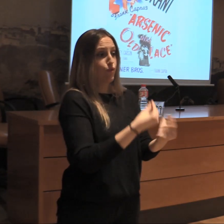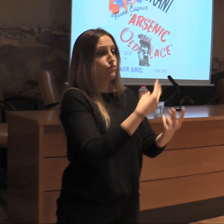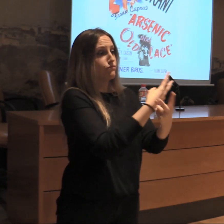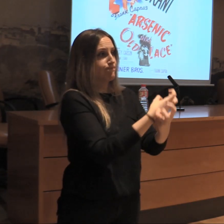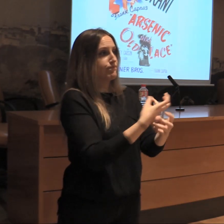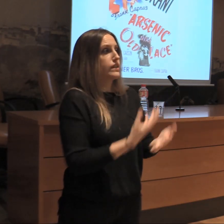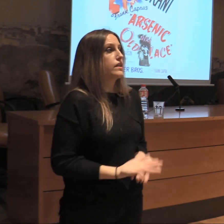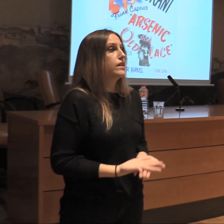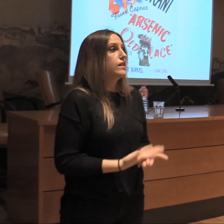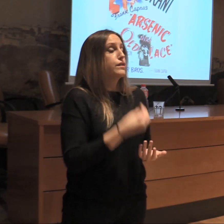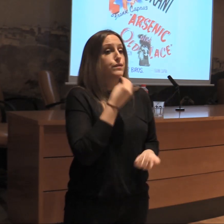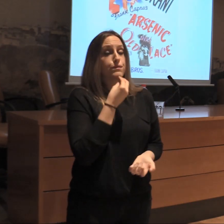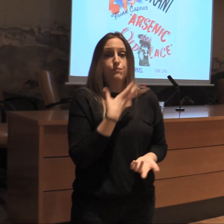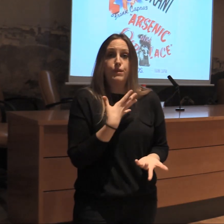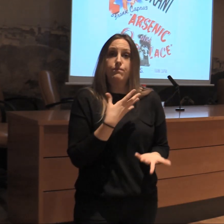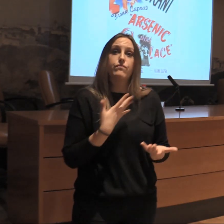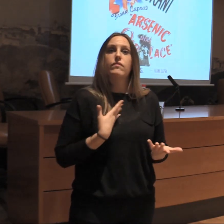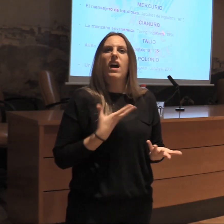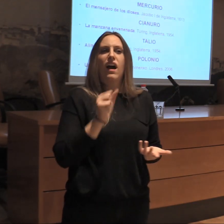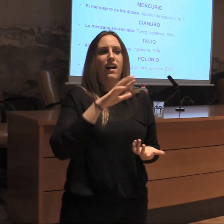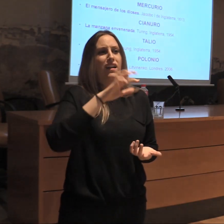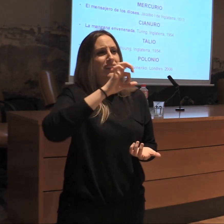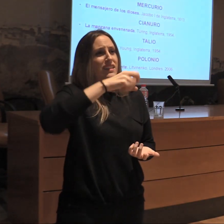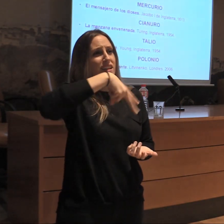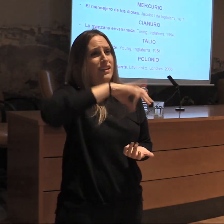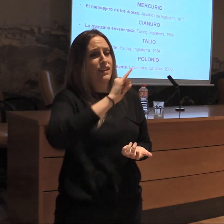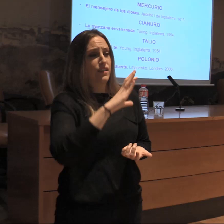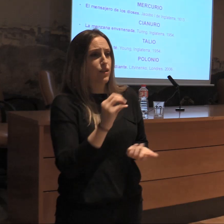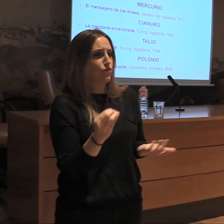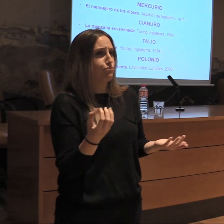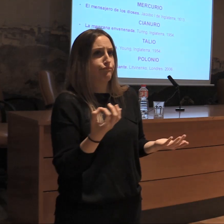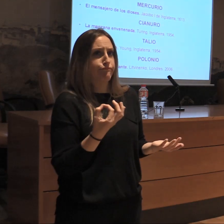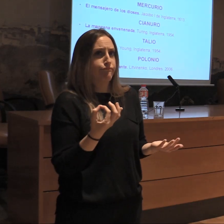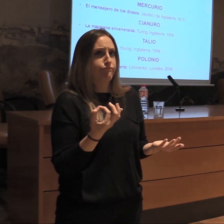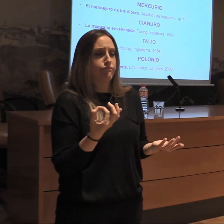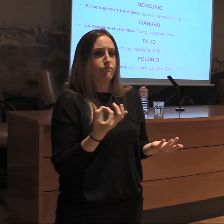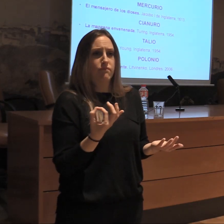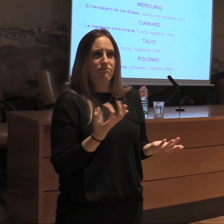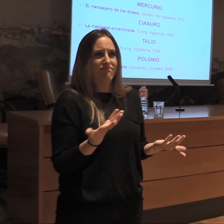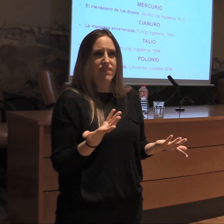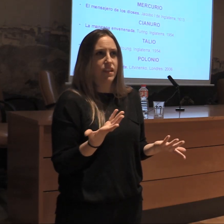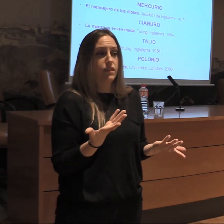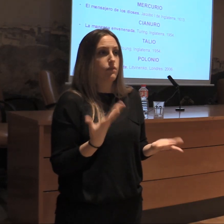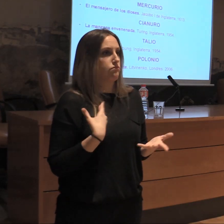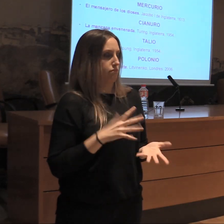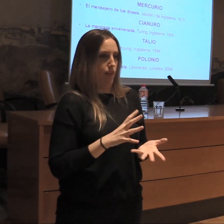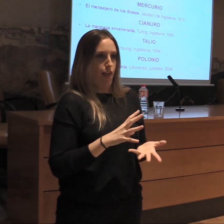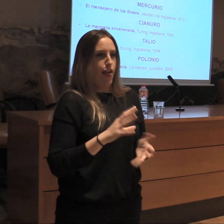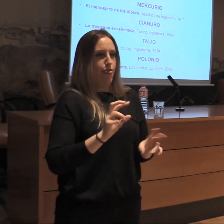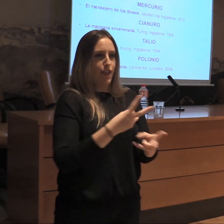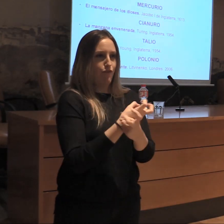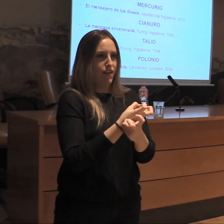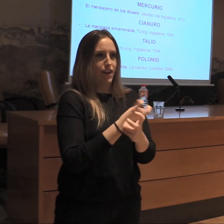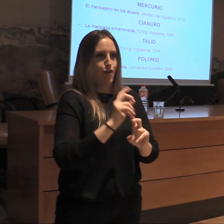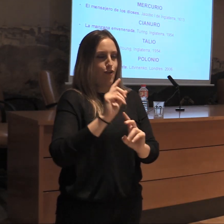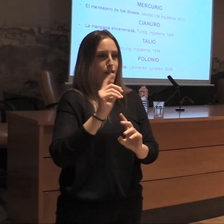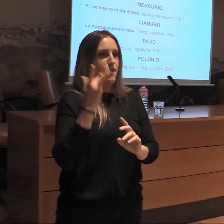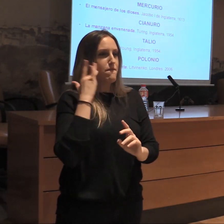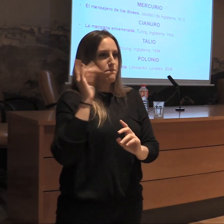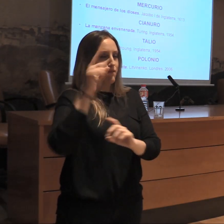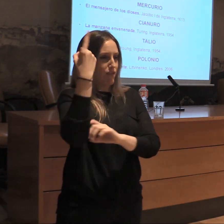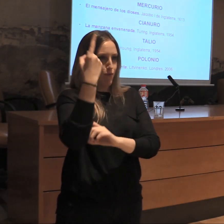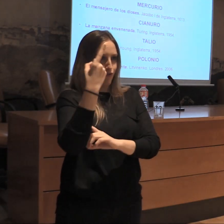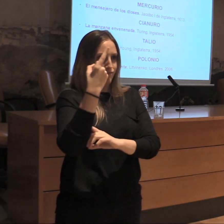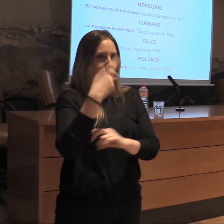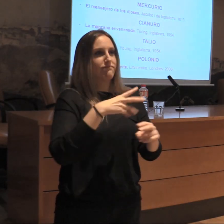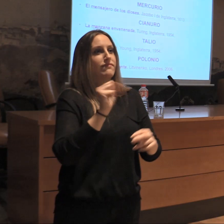hilo conductor primero, porque el arsénico es sin duda el rey de los venenos. Vamos a dar